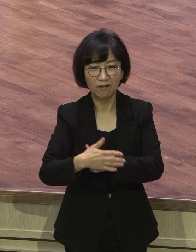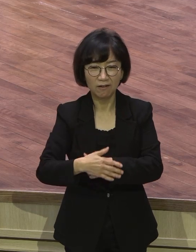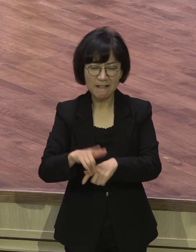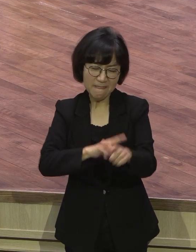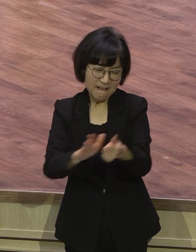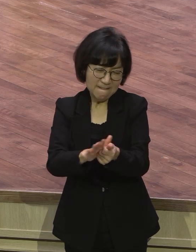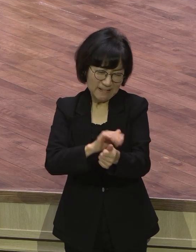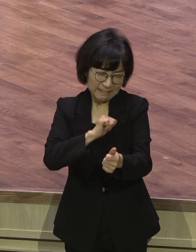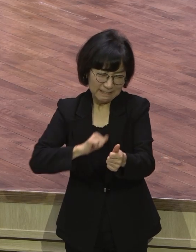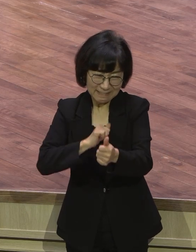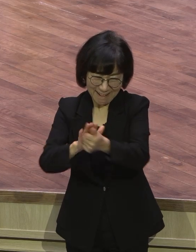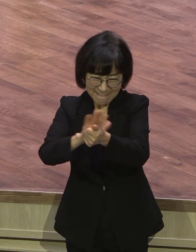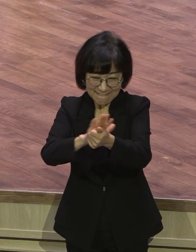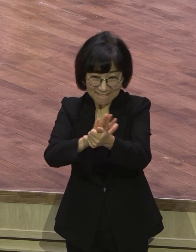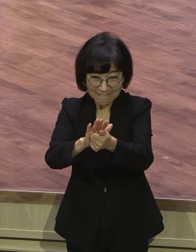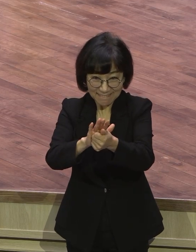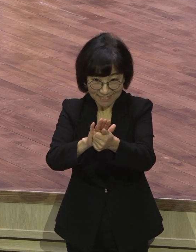하나님 그런 마음 주십니다.